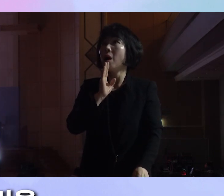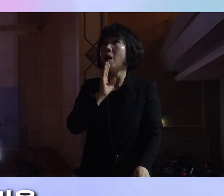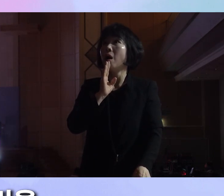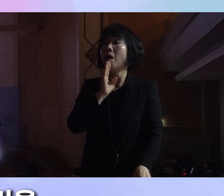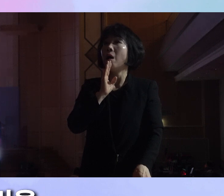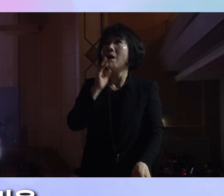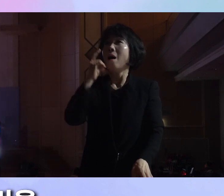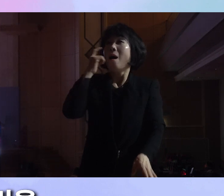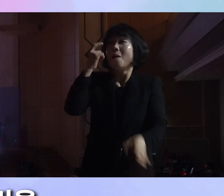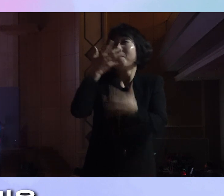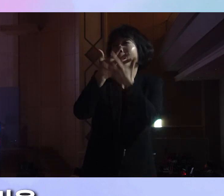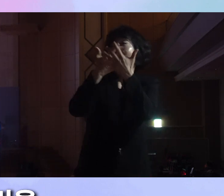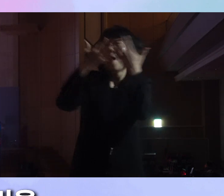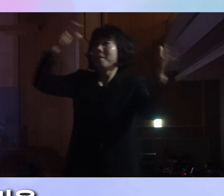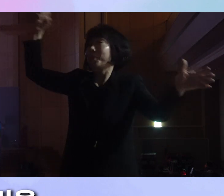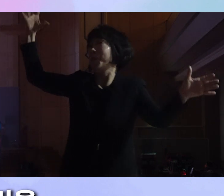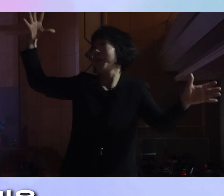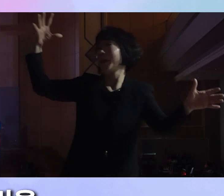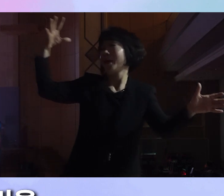너무도 눈부신 빛이 나서